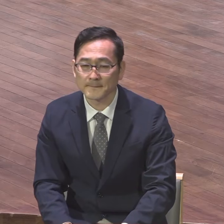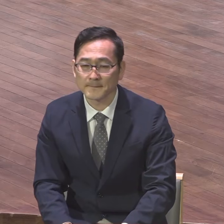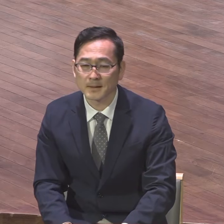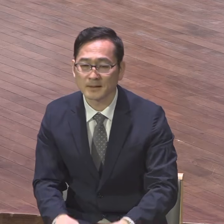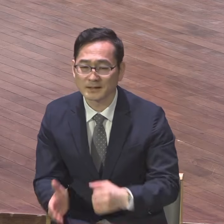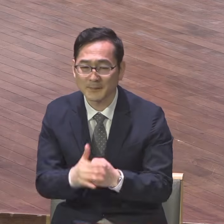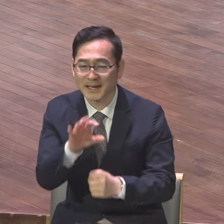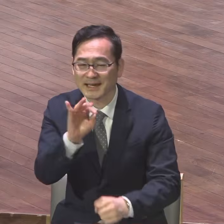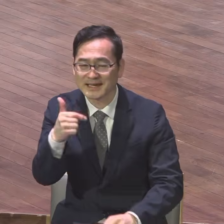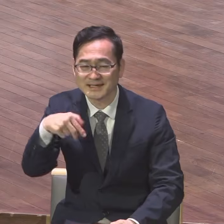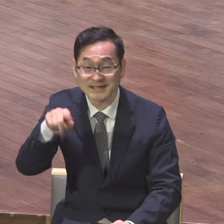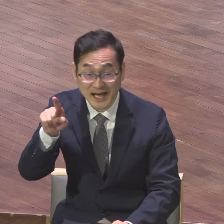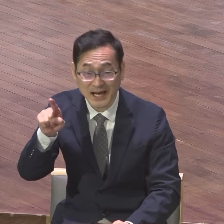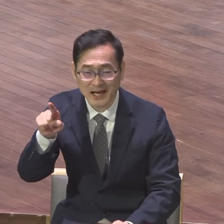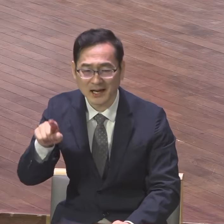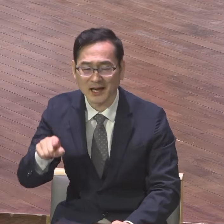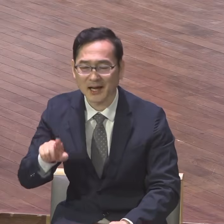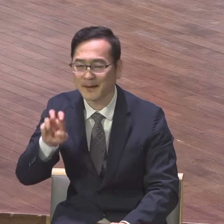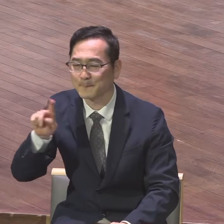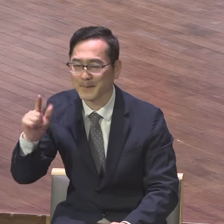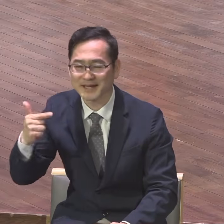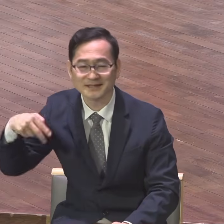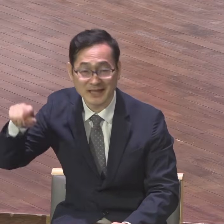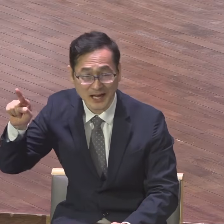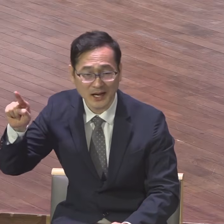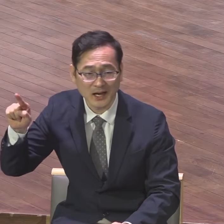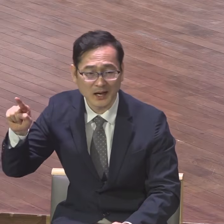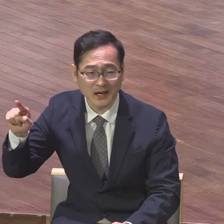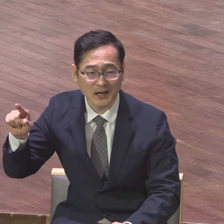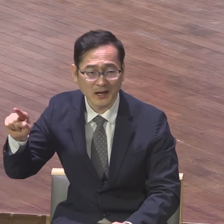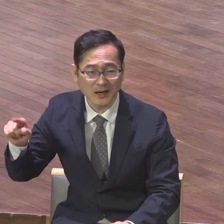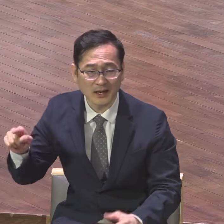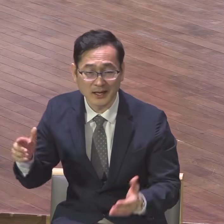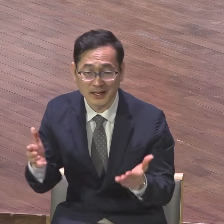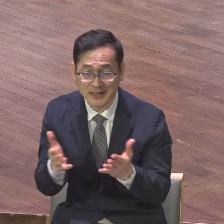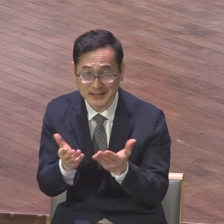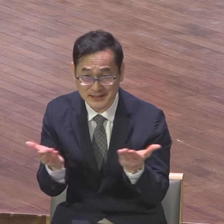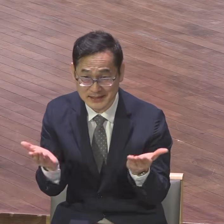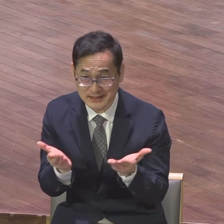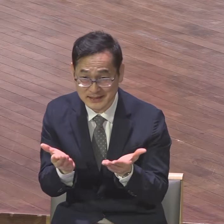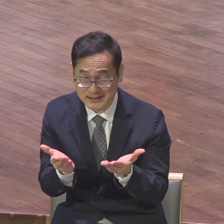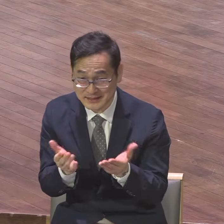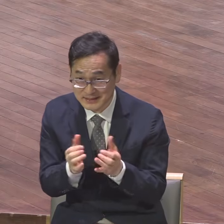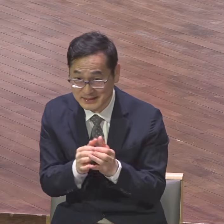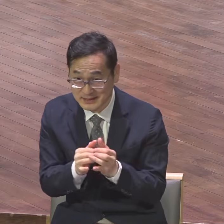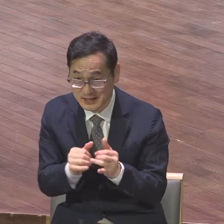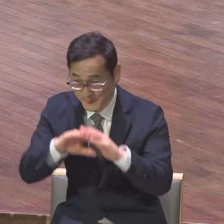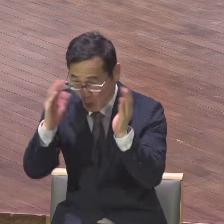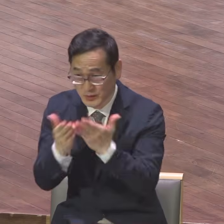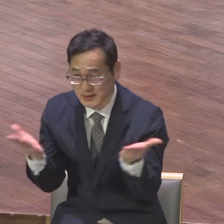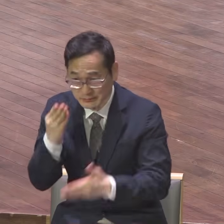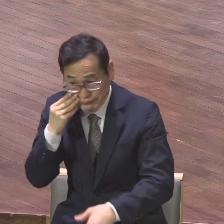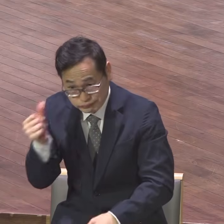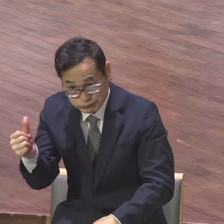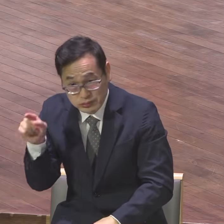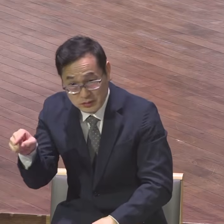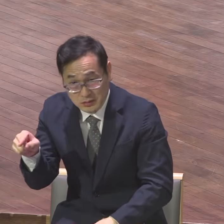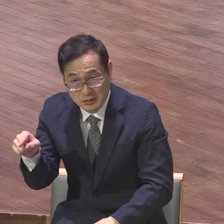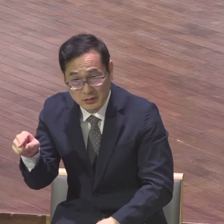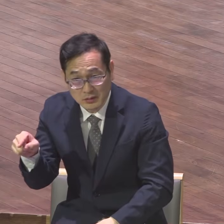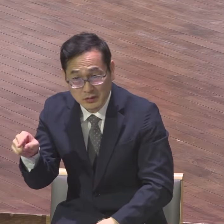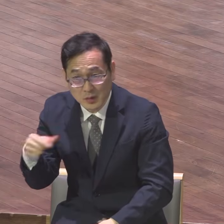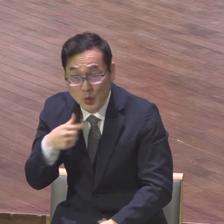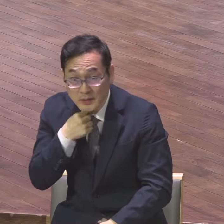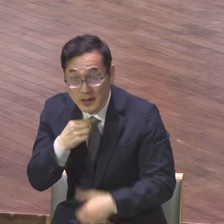인사가 마사다라는 말이 있습니다. 인사가 마사다. 모든 일은 결국은요, 사람을